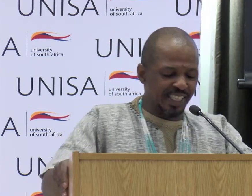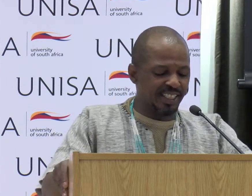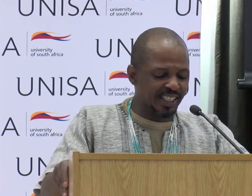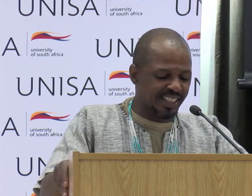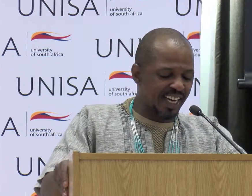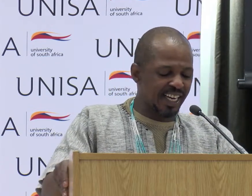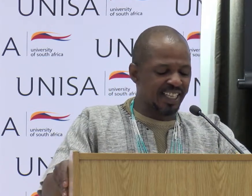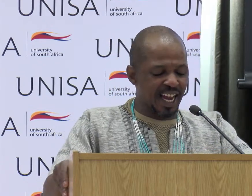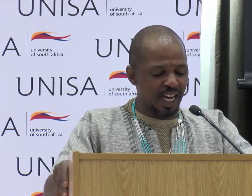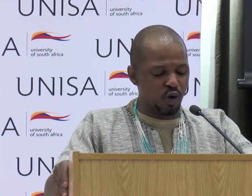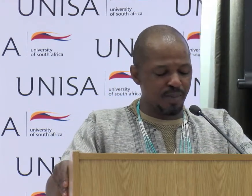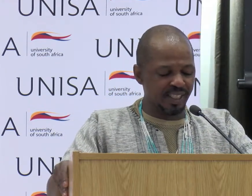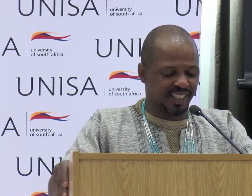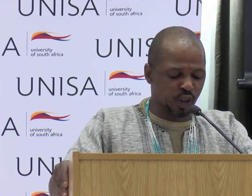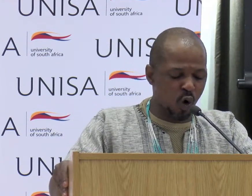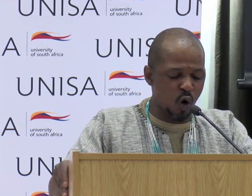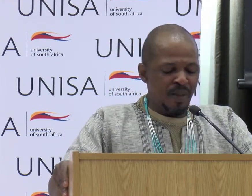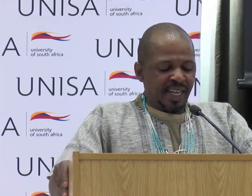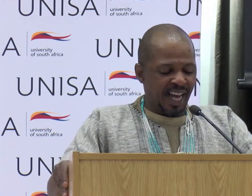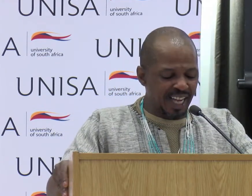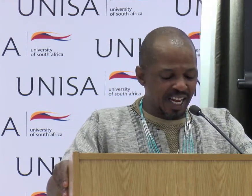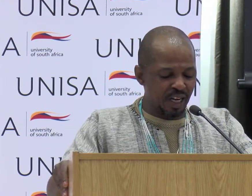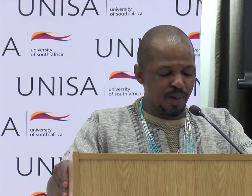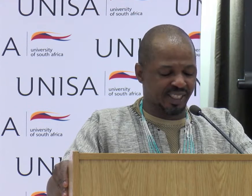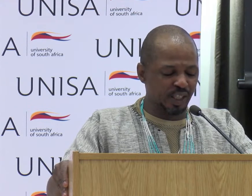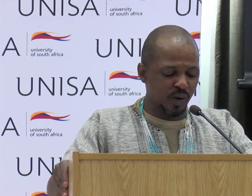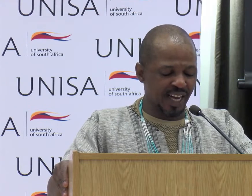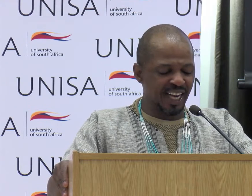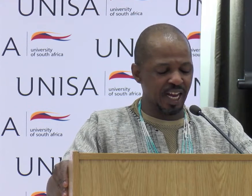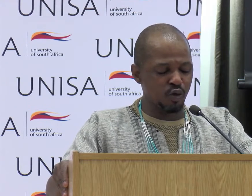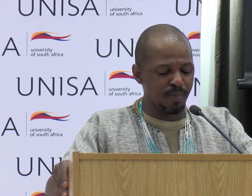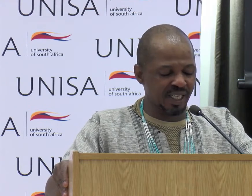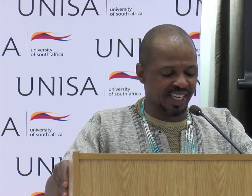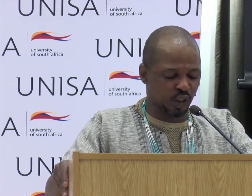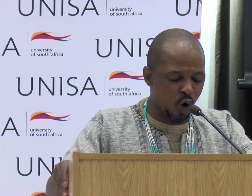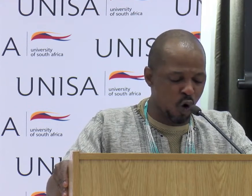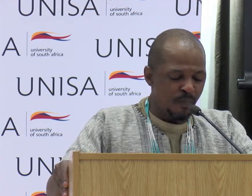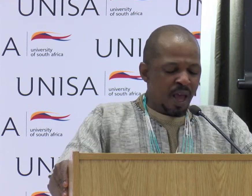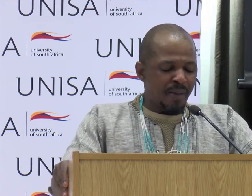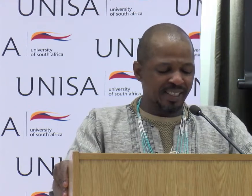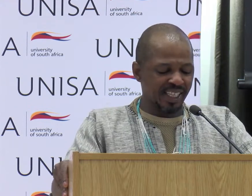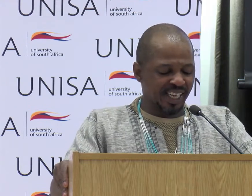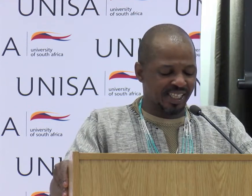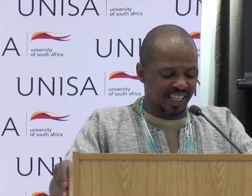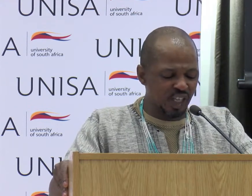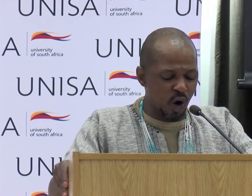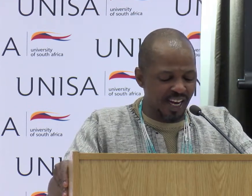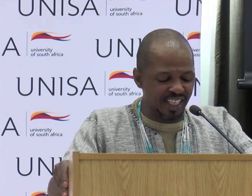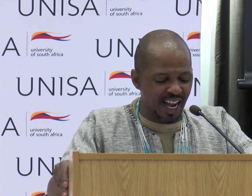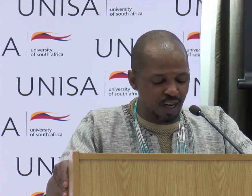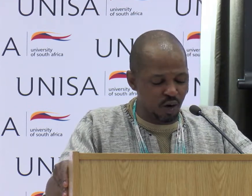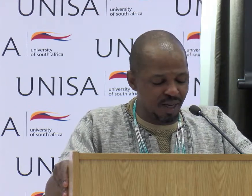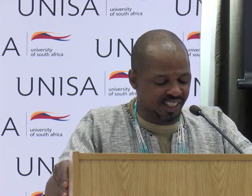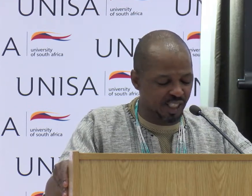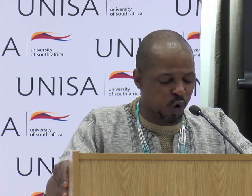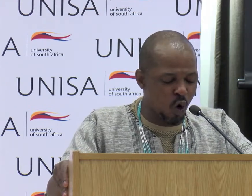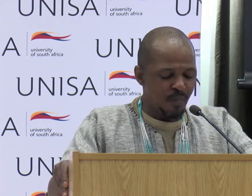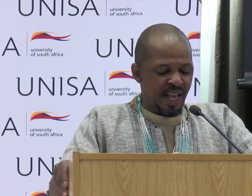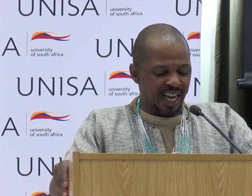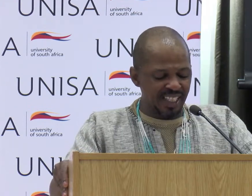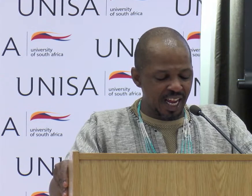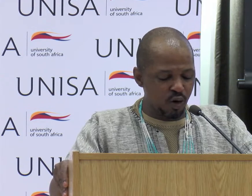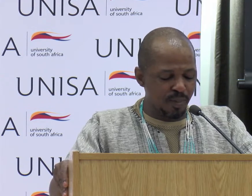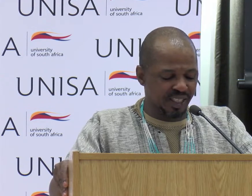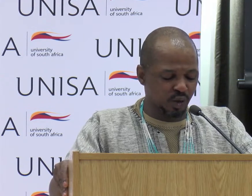Bathi sisidenge ngenxa yeelwimi zethu, ngenxa yeelwimi zethu, ngenxa yeelwimi zethu. Bathi sizinyola ngenxa yeelwimi